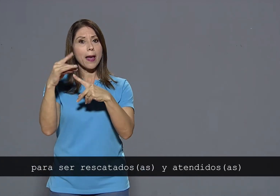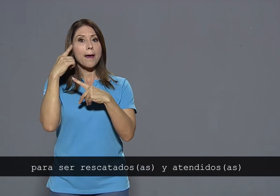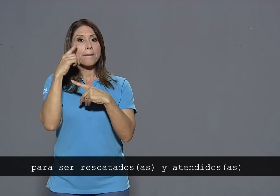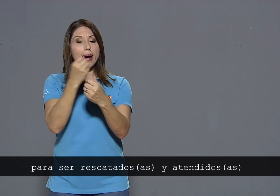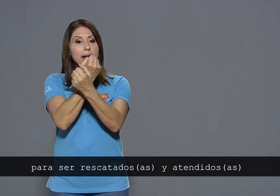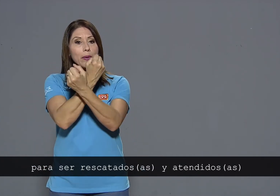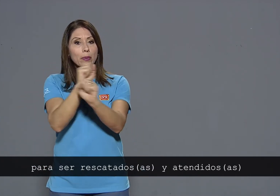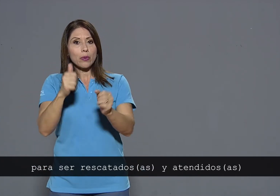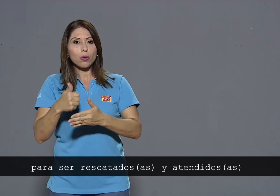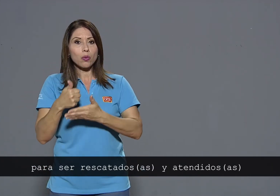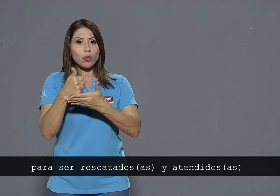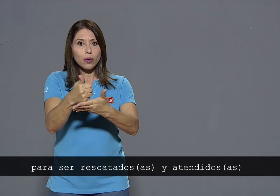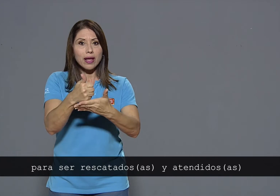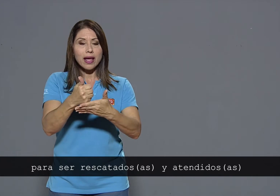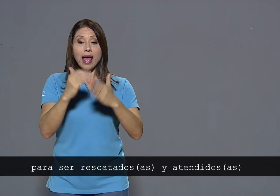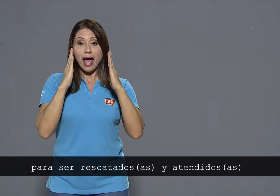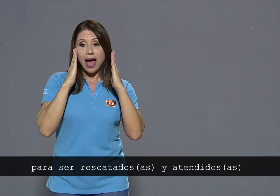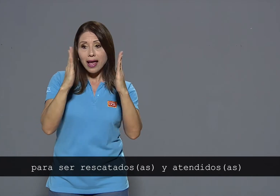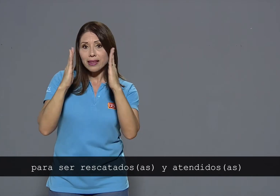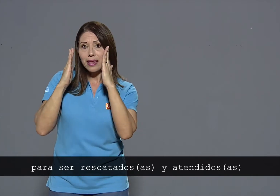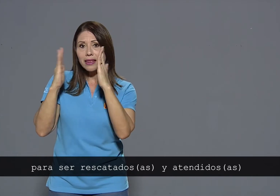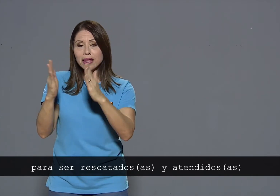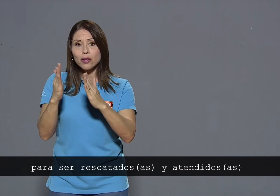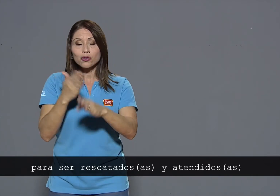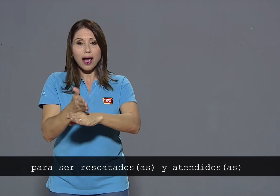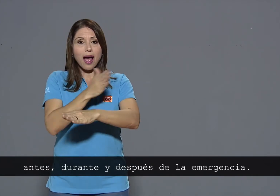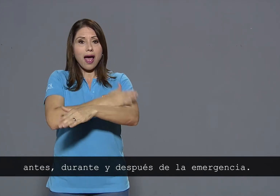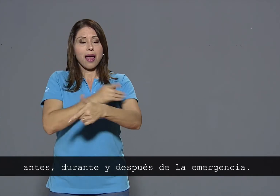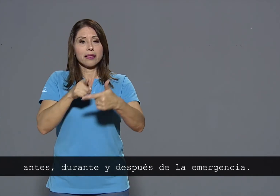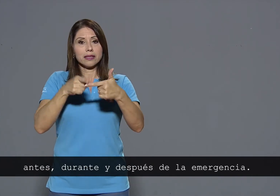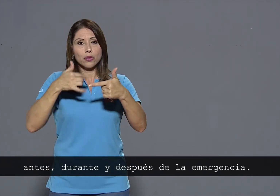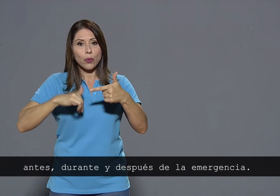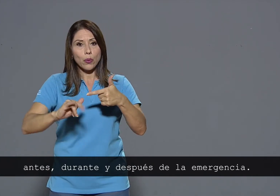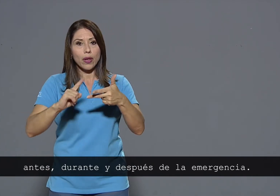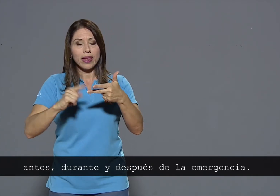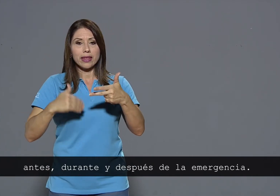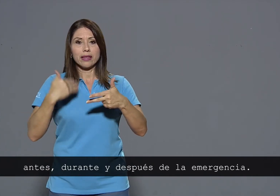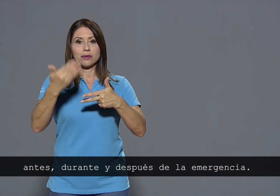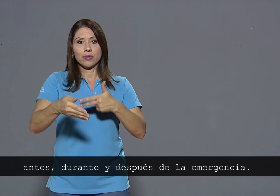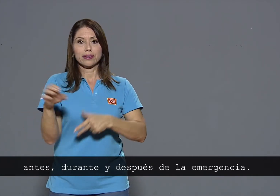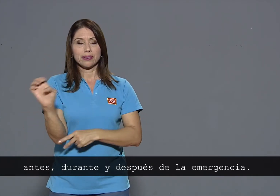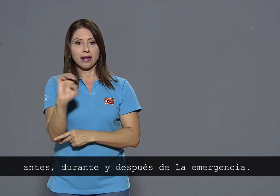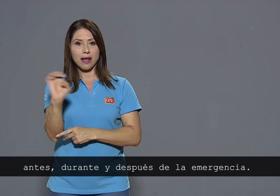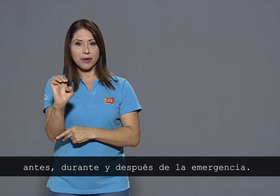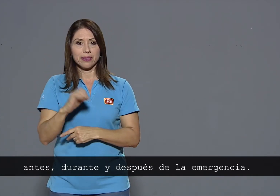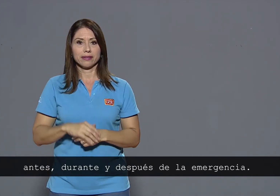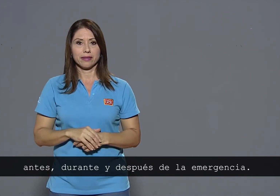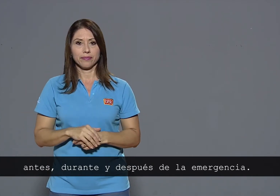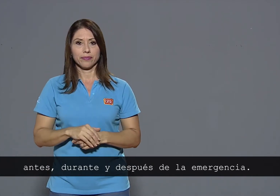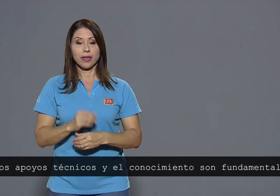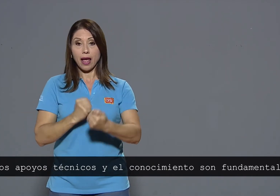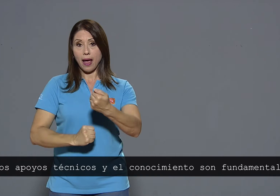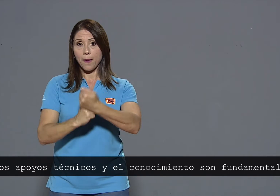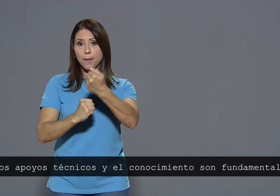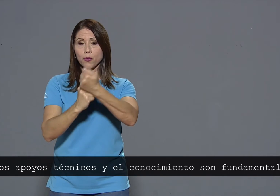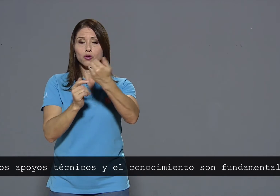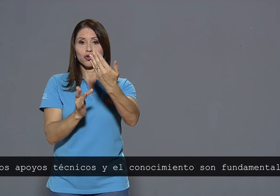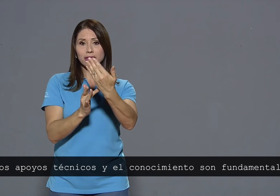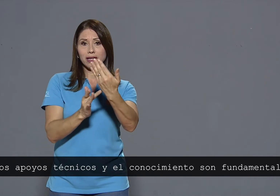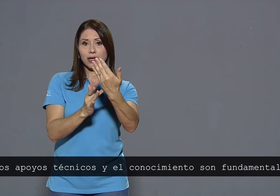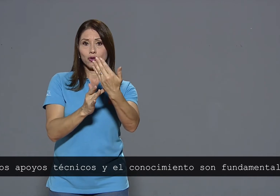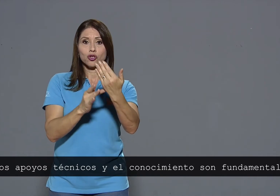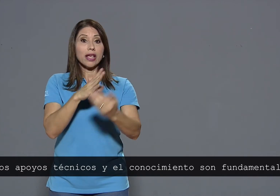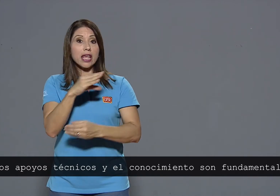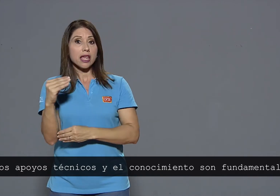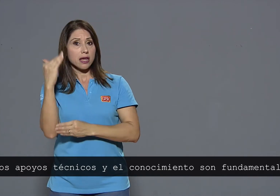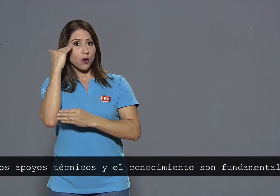ser rescatados o rescatadas y atendidos o atendidas antes, durante y después de la emergencia. Los apoyos